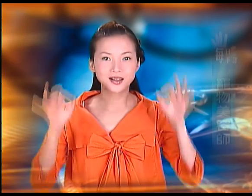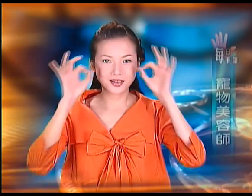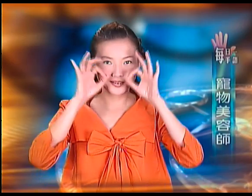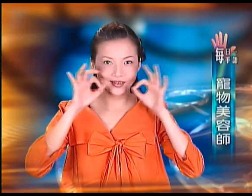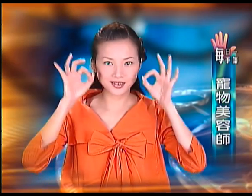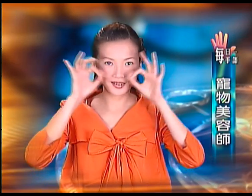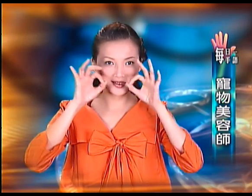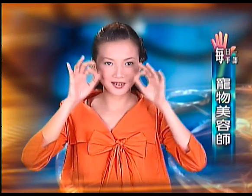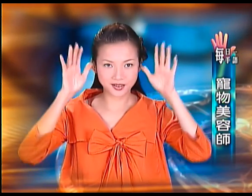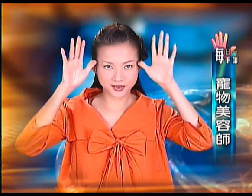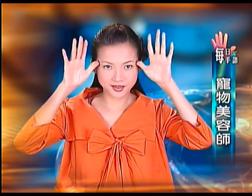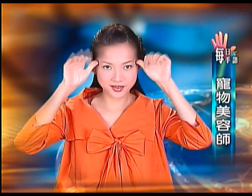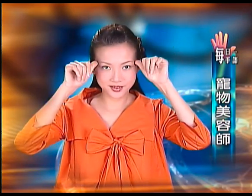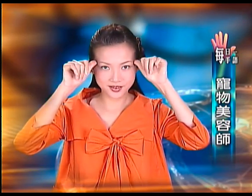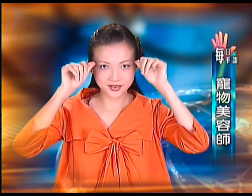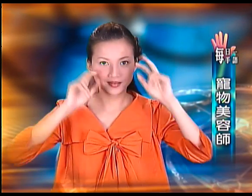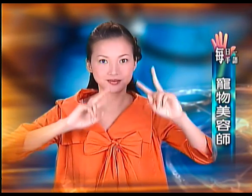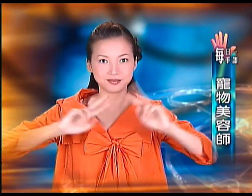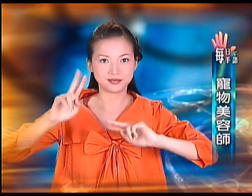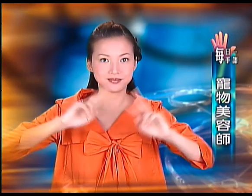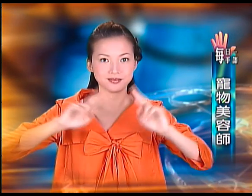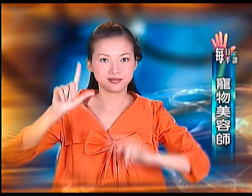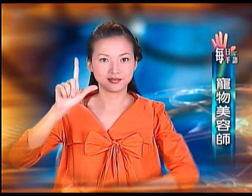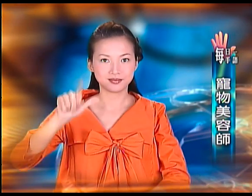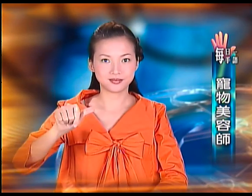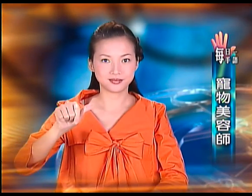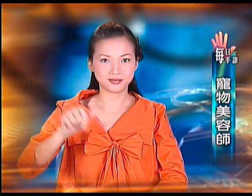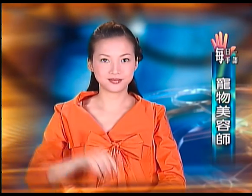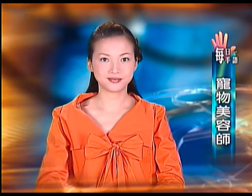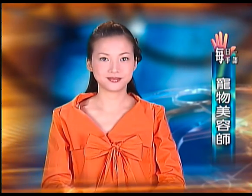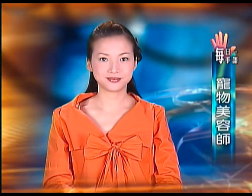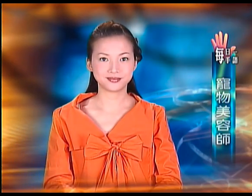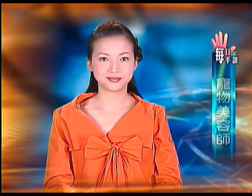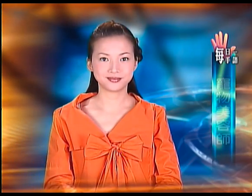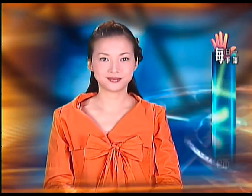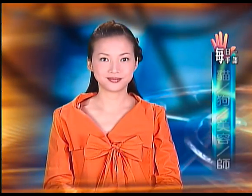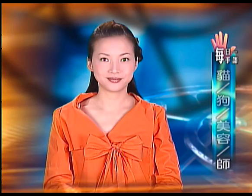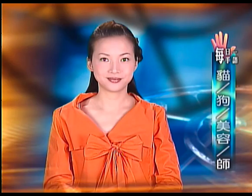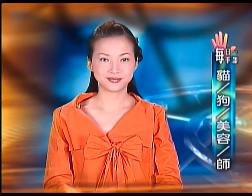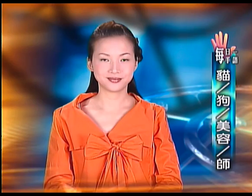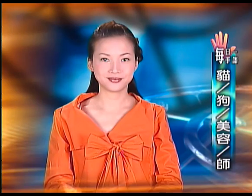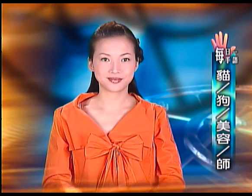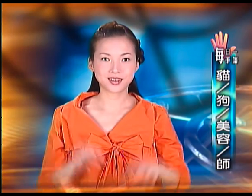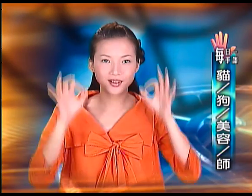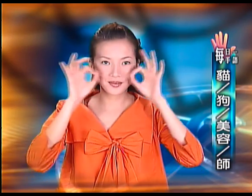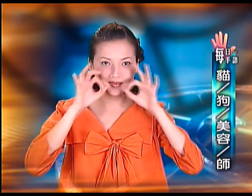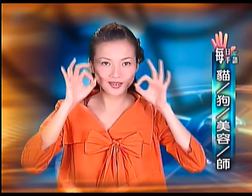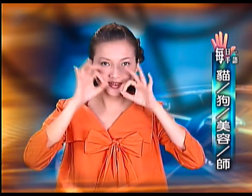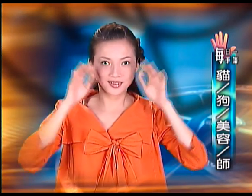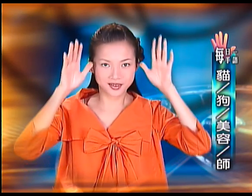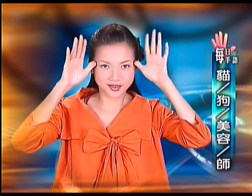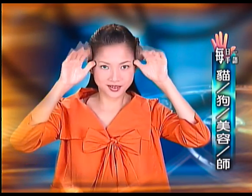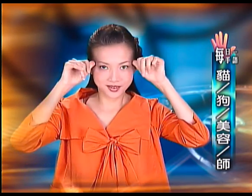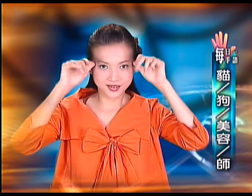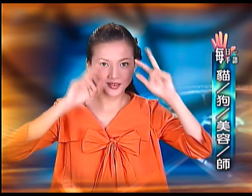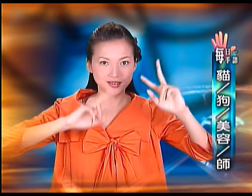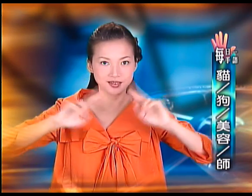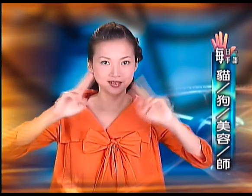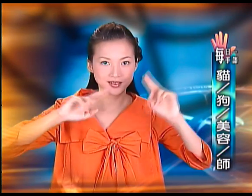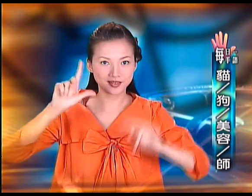宠物美容师的笔法可以先比出猫跟狗作为代表，加上修剪毛发的动作以及